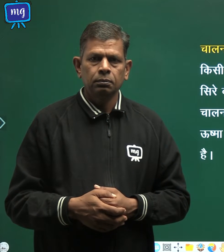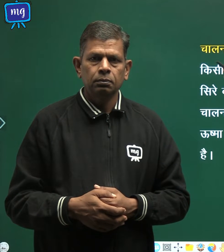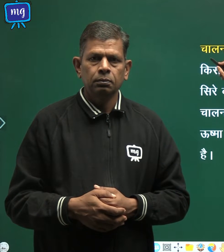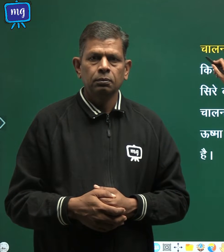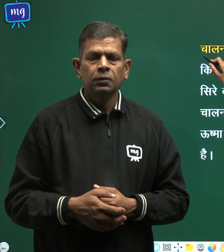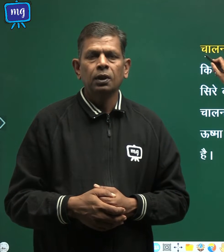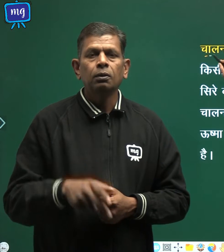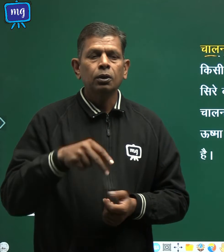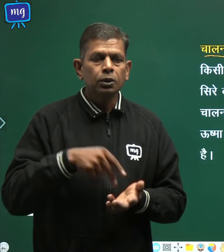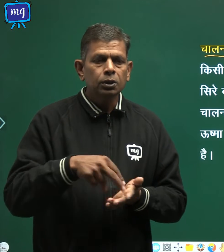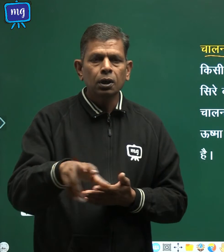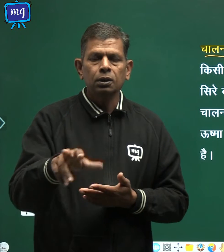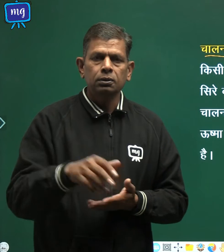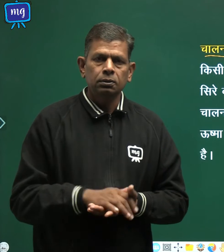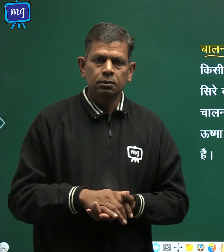चालन